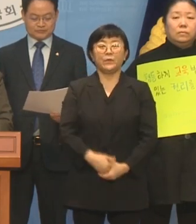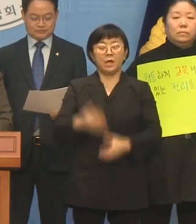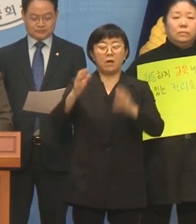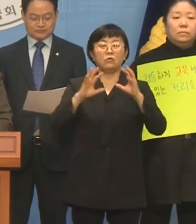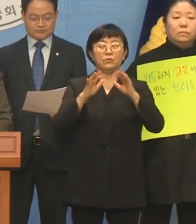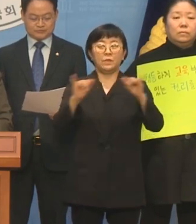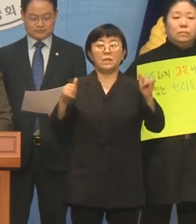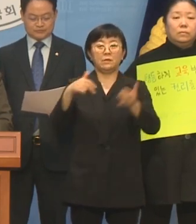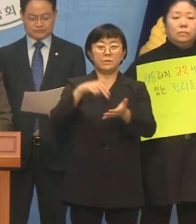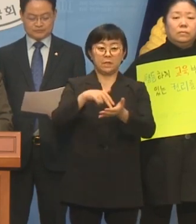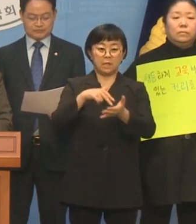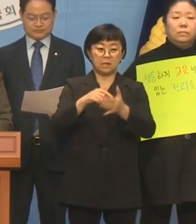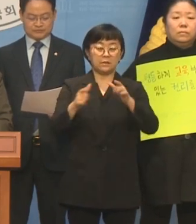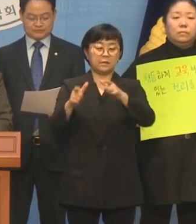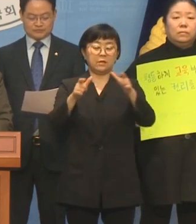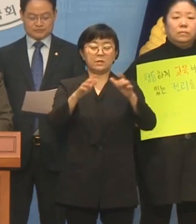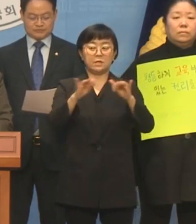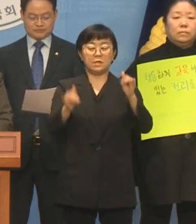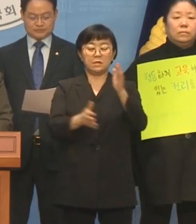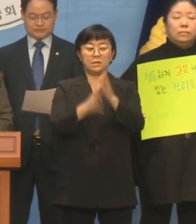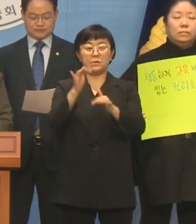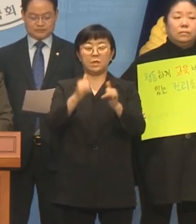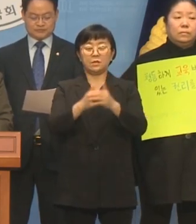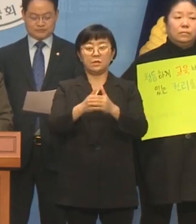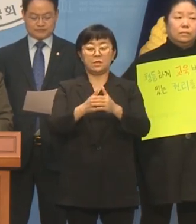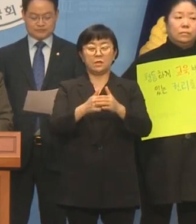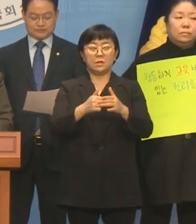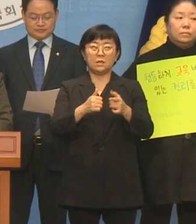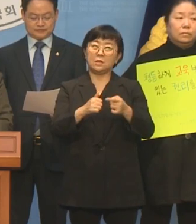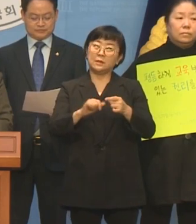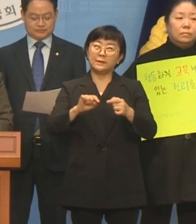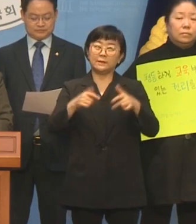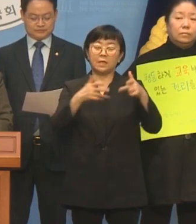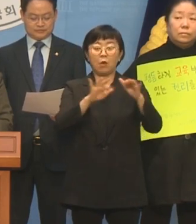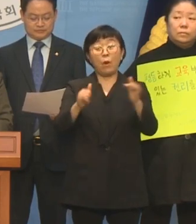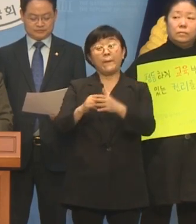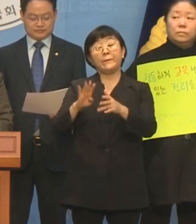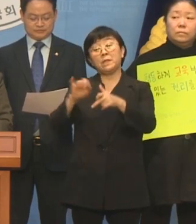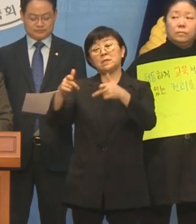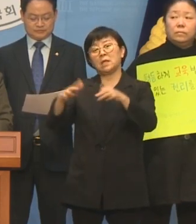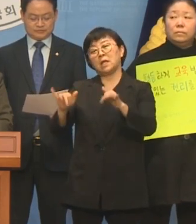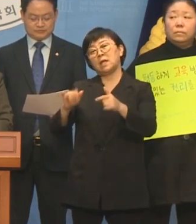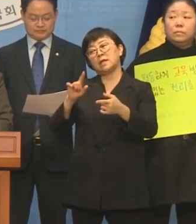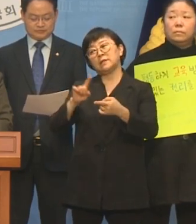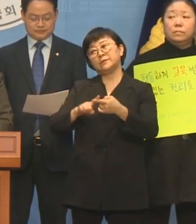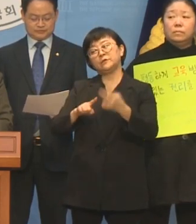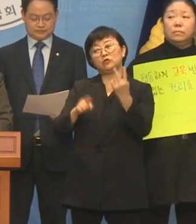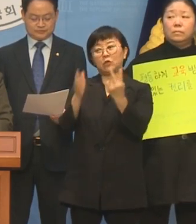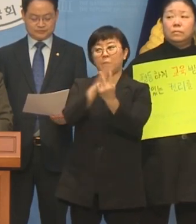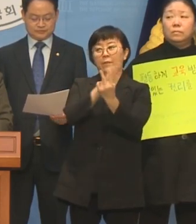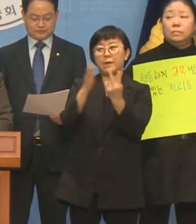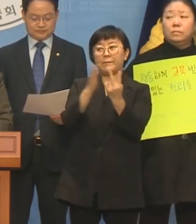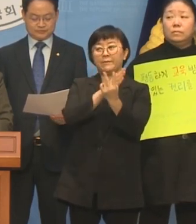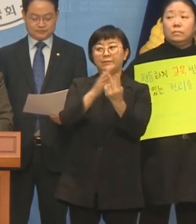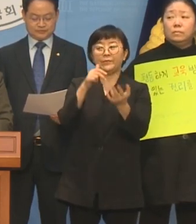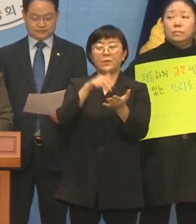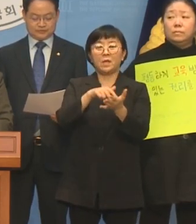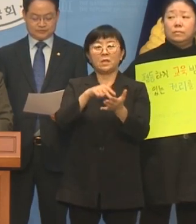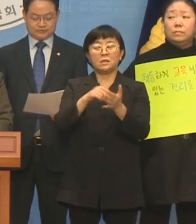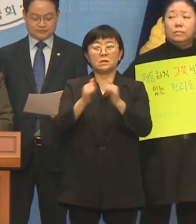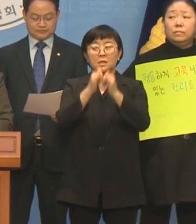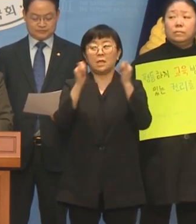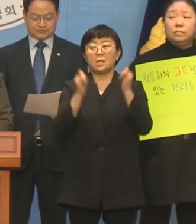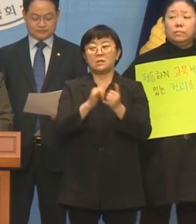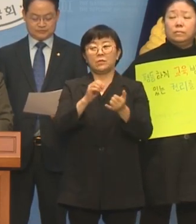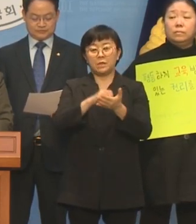대한민국 국민으로서 지역 시민으로서 경계선 지능인들은 장애와 비장애라는 이분법적 시선에서